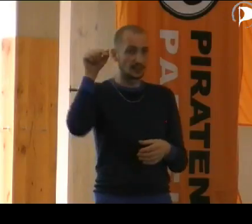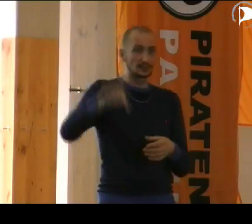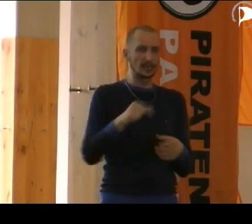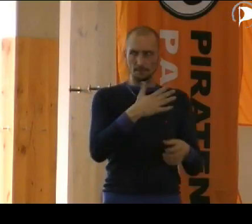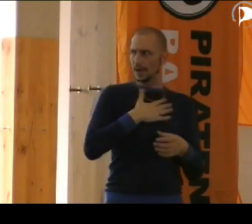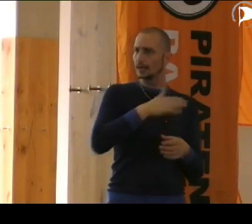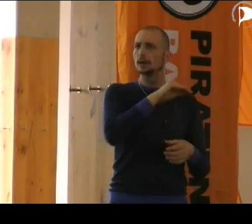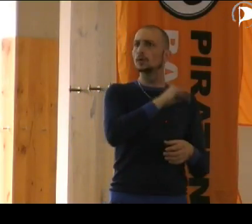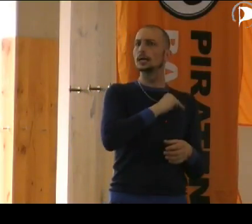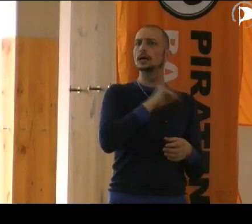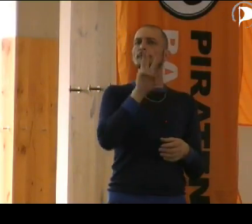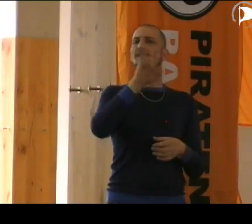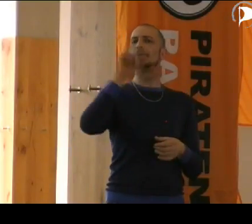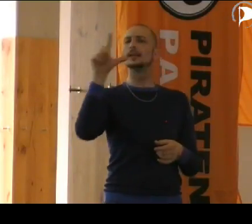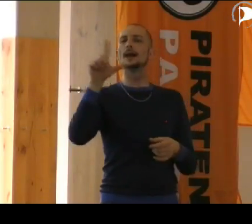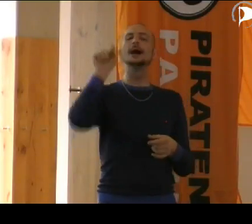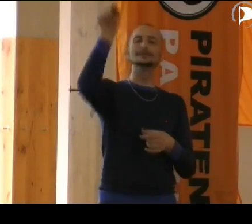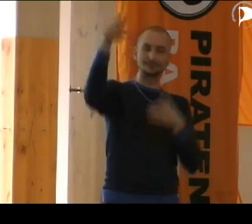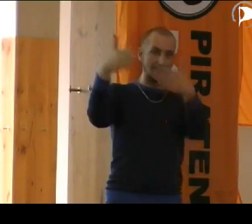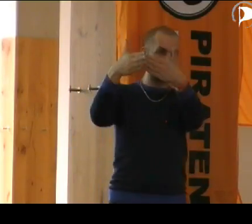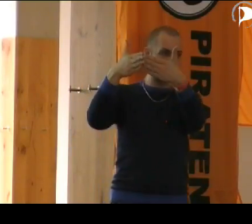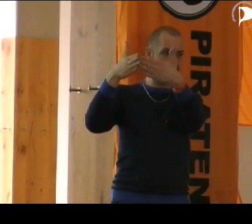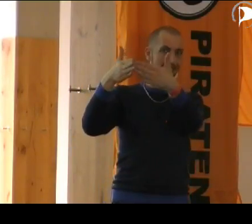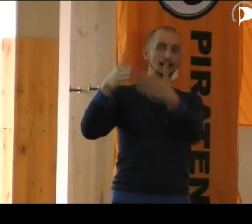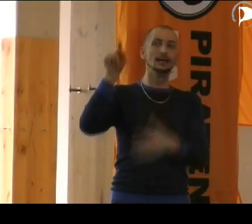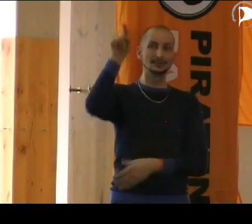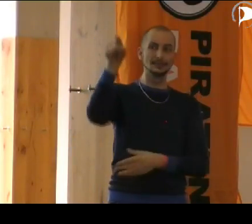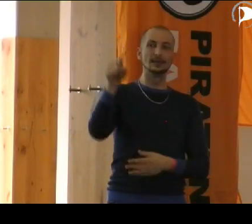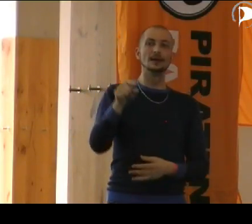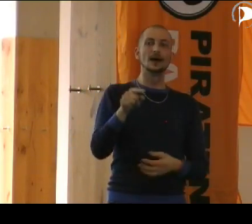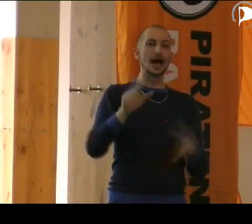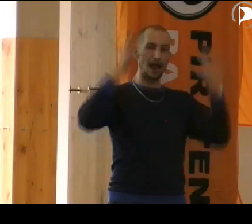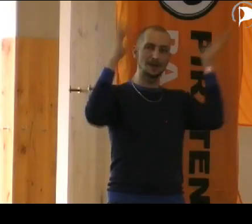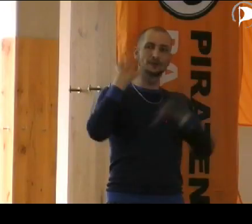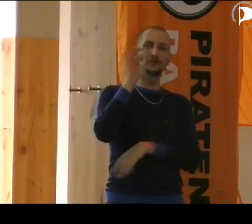kollege willi dahinten direkt mit dem eine einmal applaus gewinnen